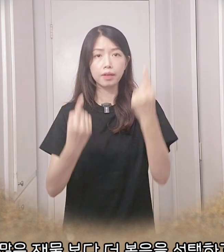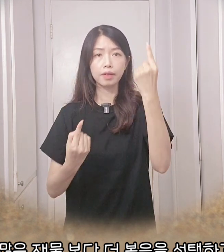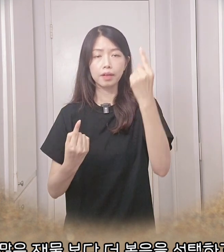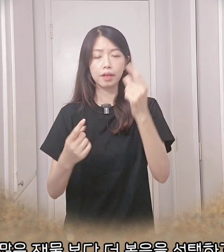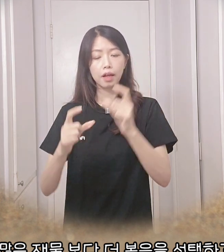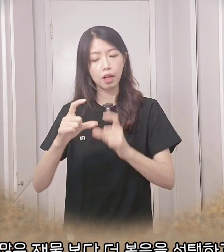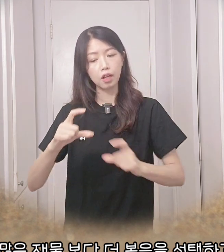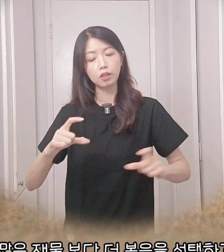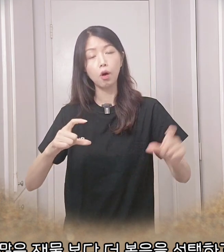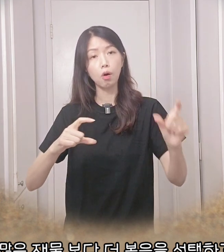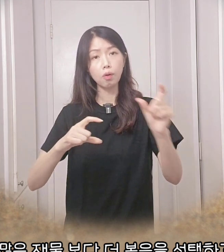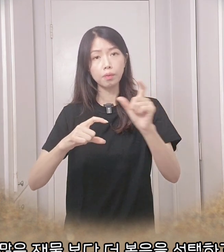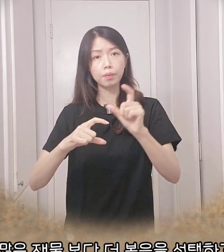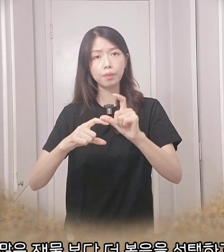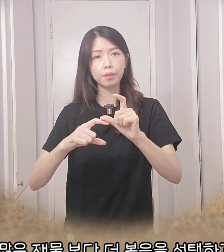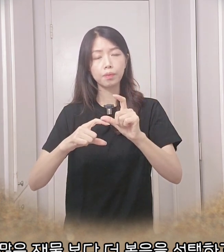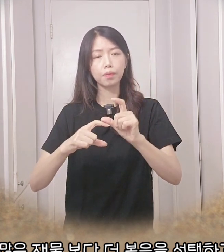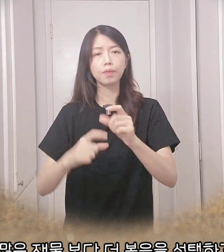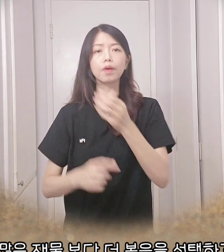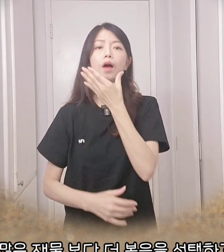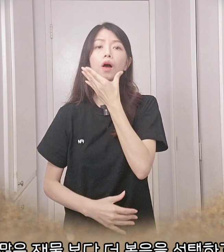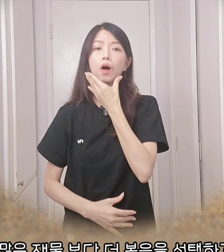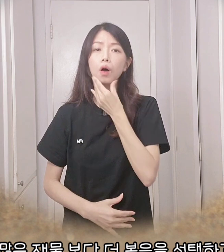재물보다 더